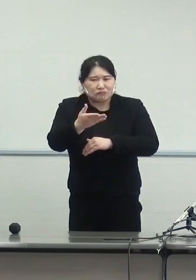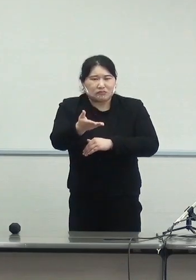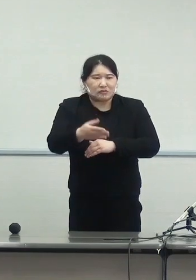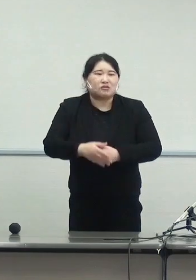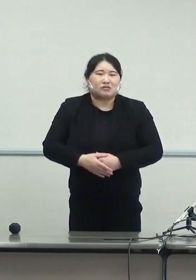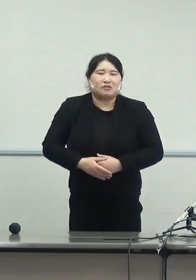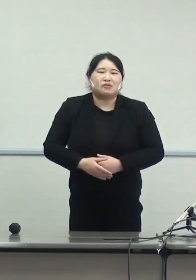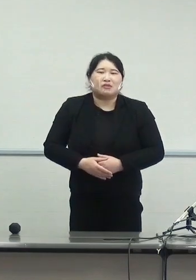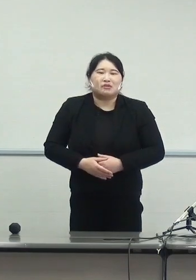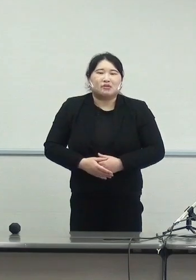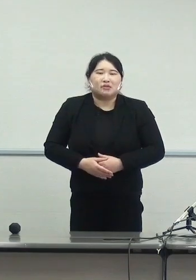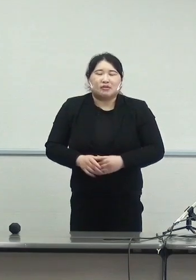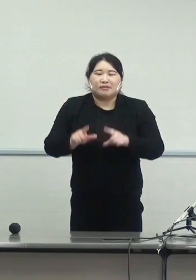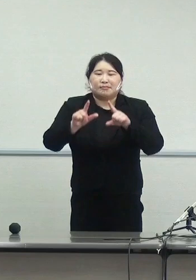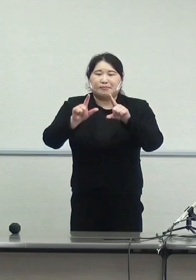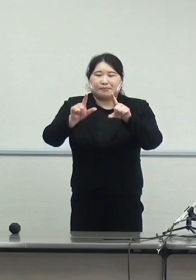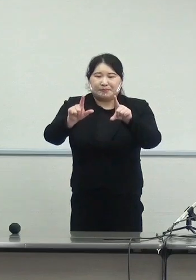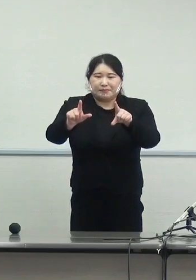か。